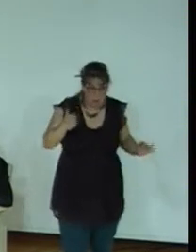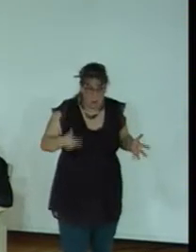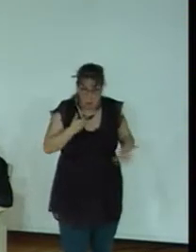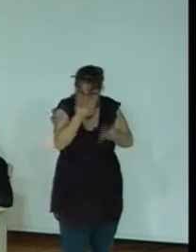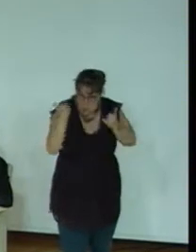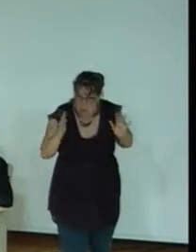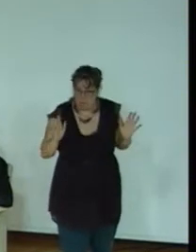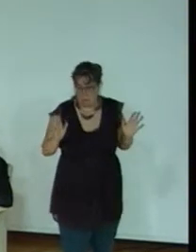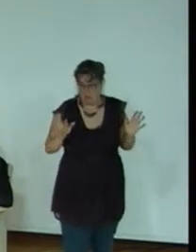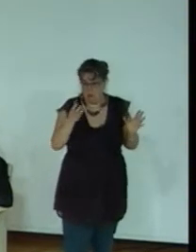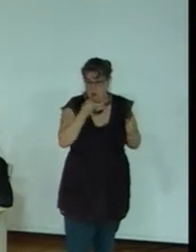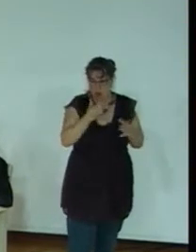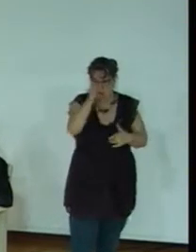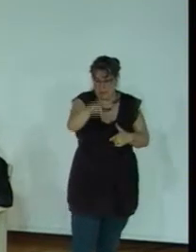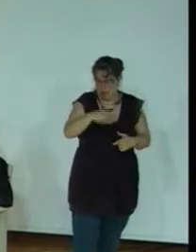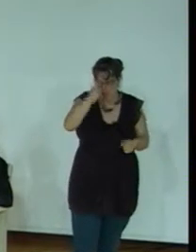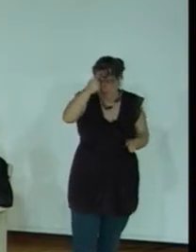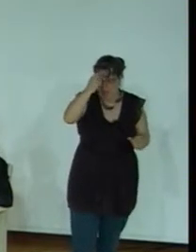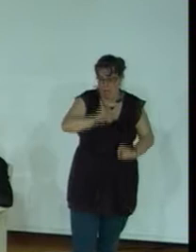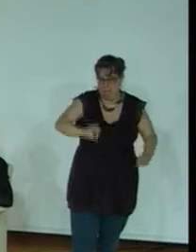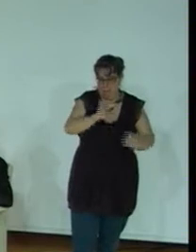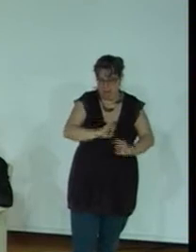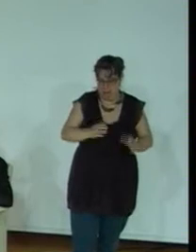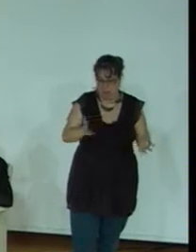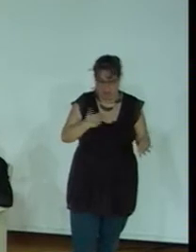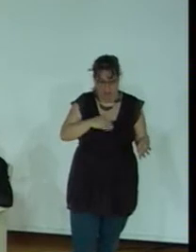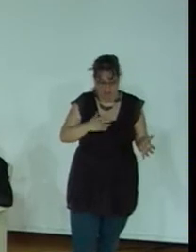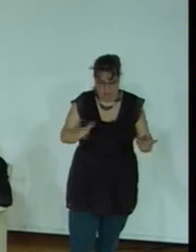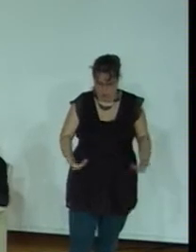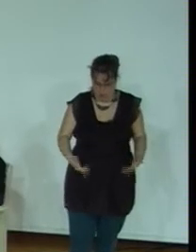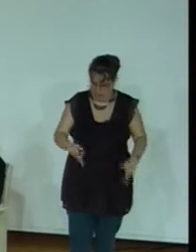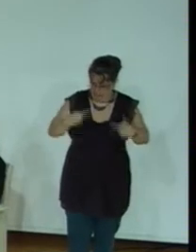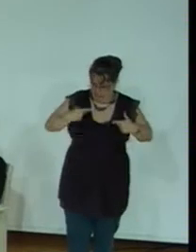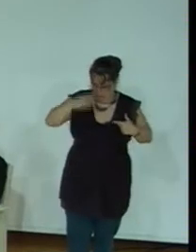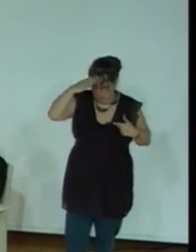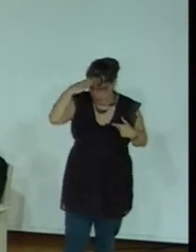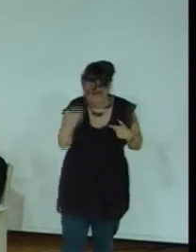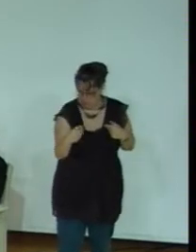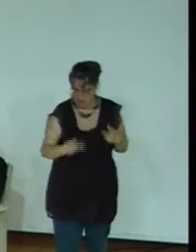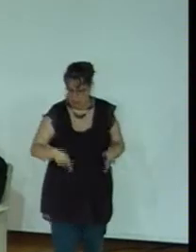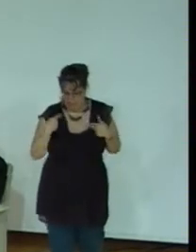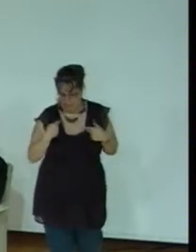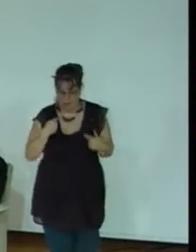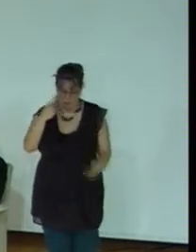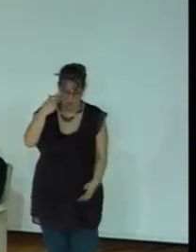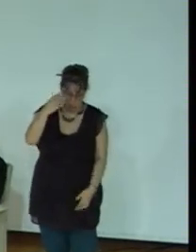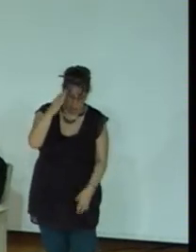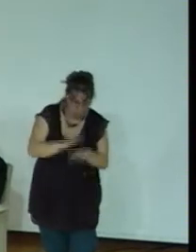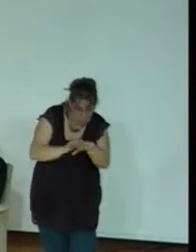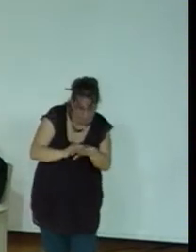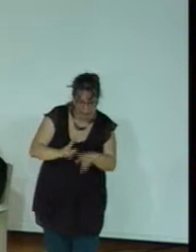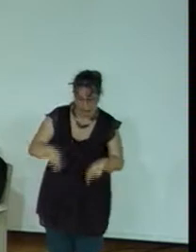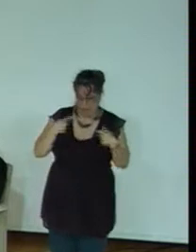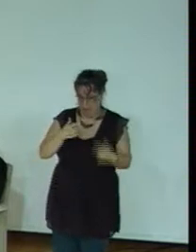souvent. Mais comme aujourd'hui, notre vie politique, professionnelle, personnelle, les